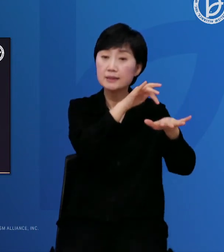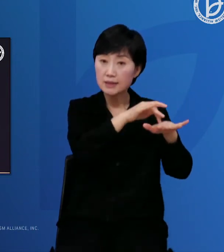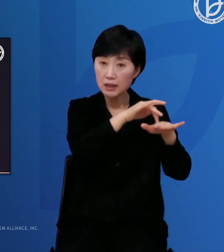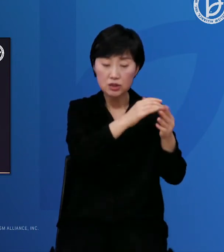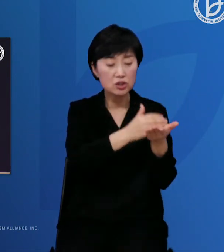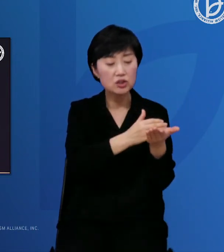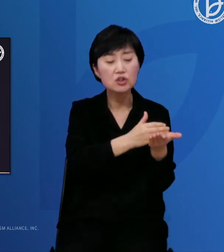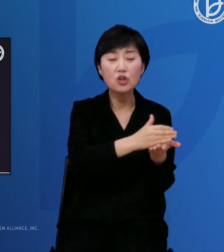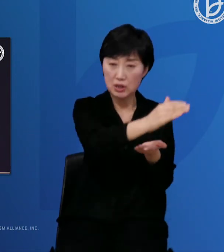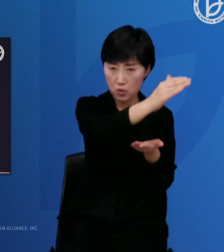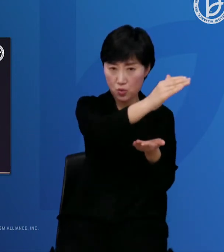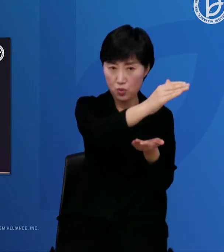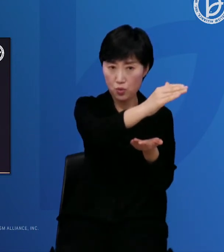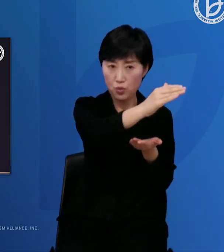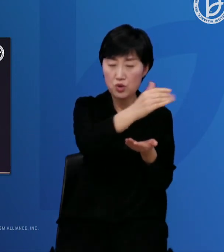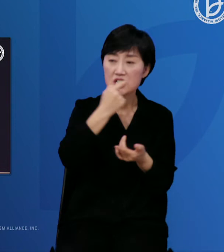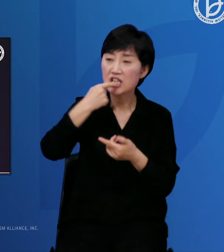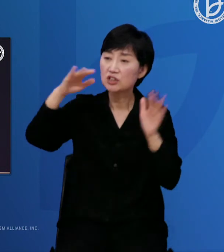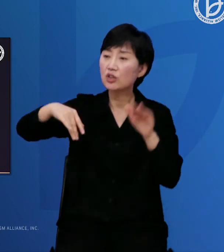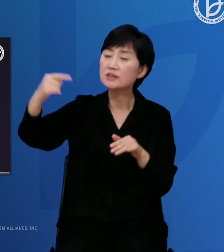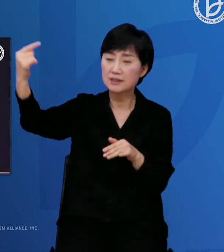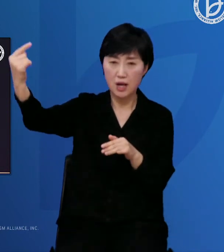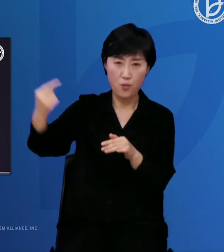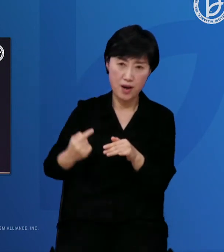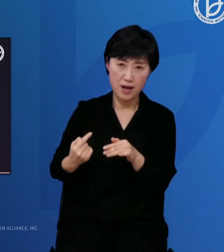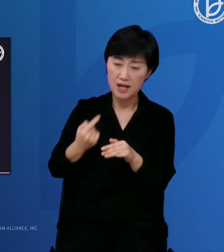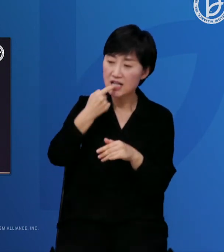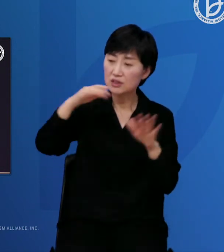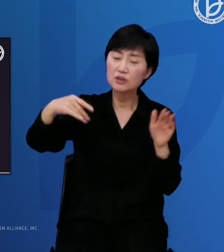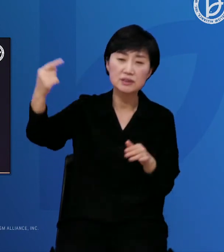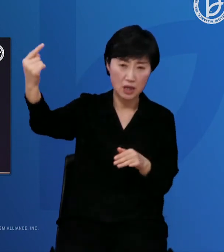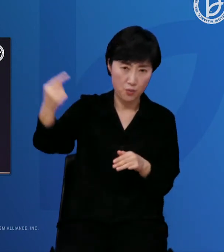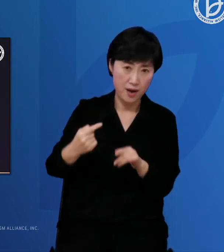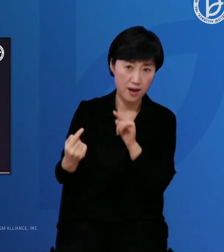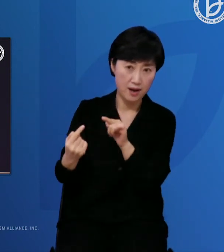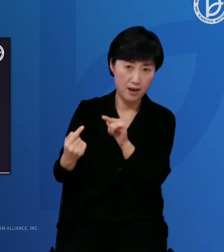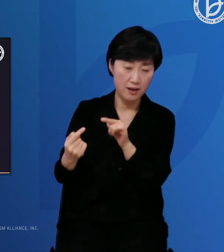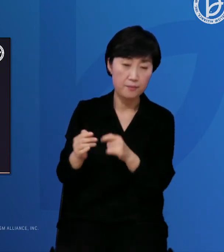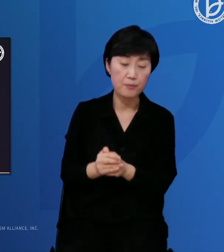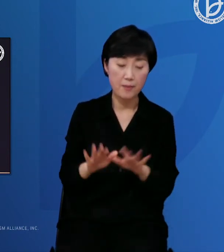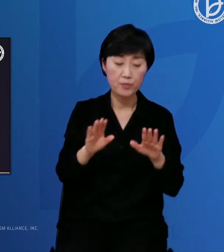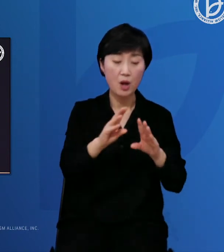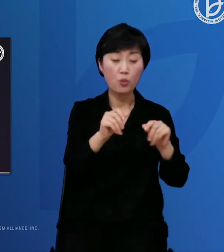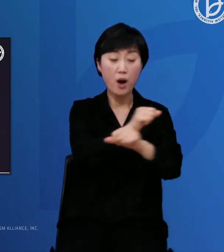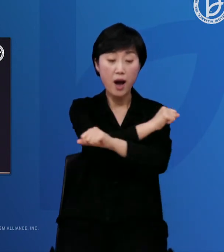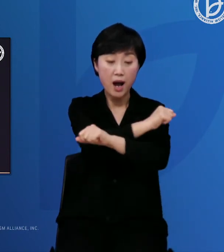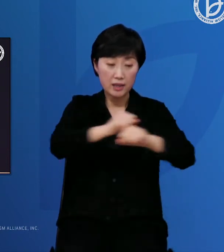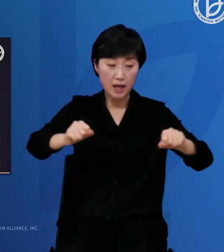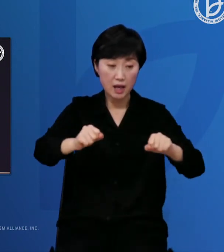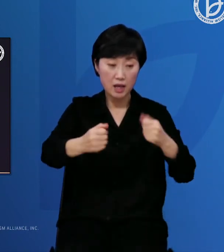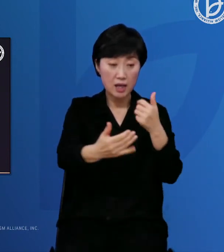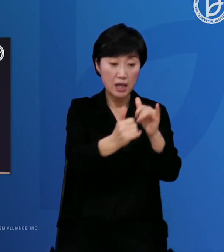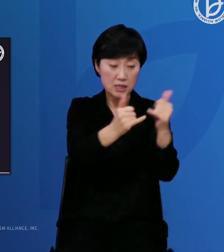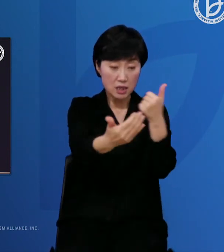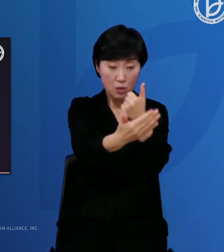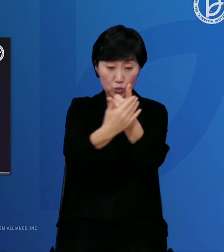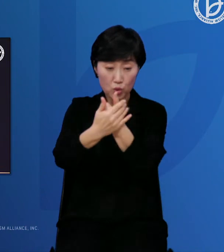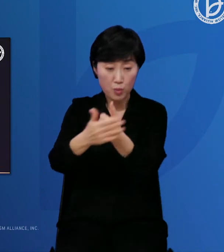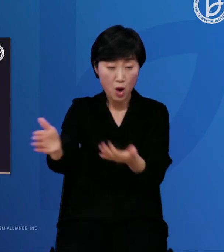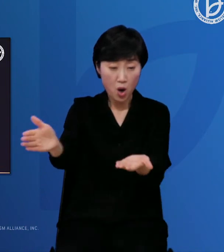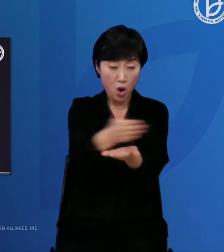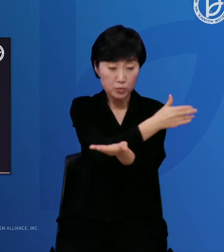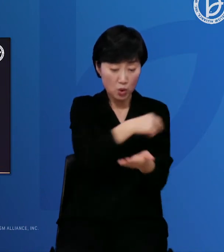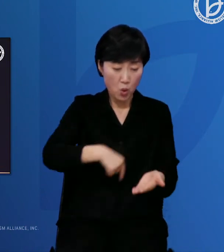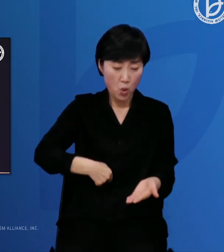behold, angels came and were ministering to him. 그렇습니다. That's right. 광야길을 갈 때 주의 사자가